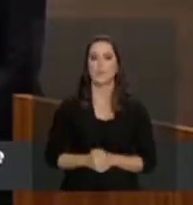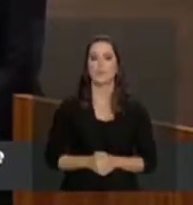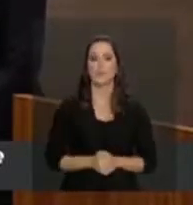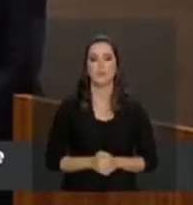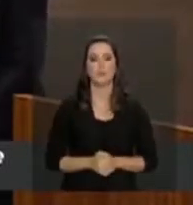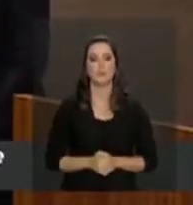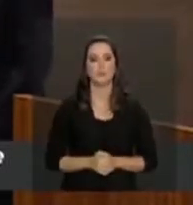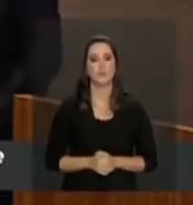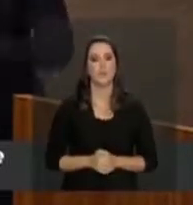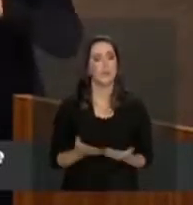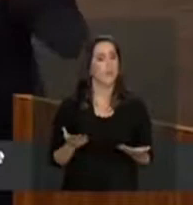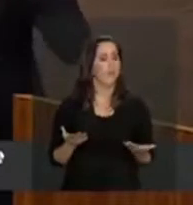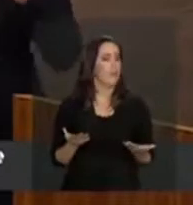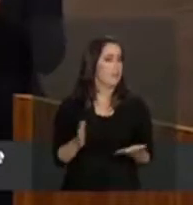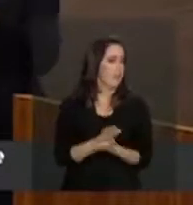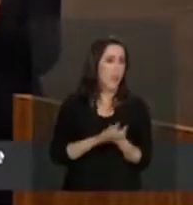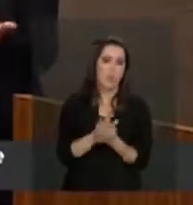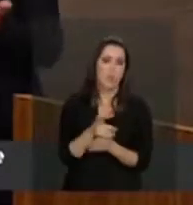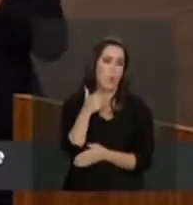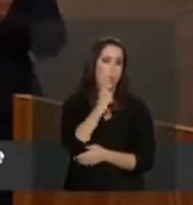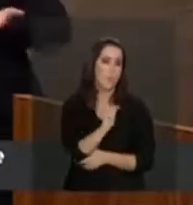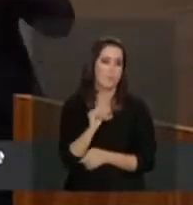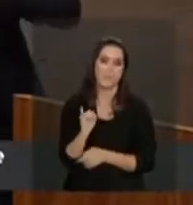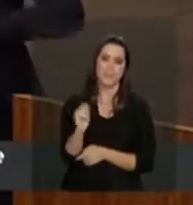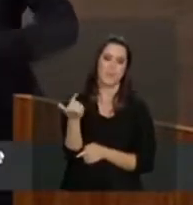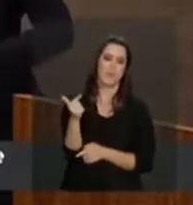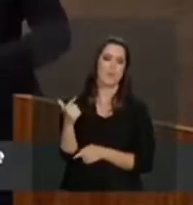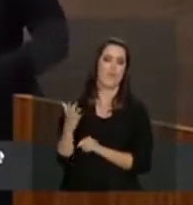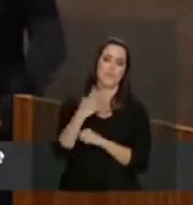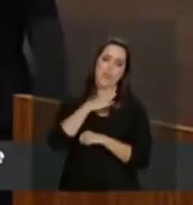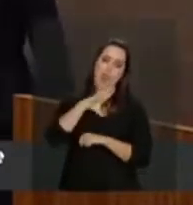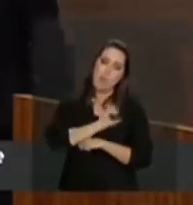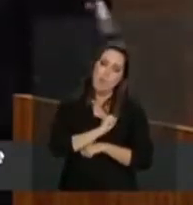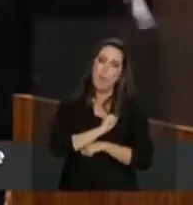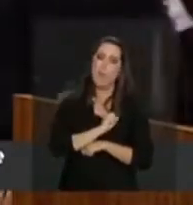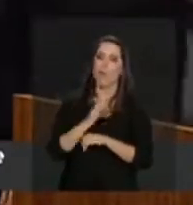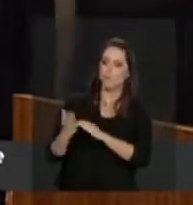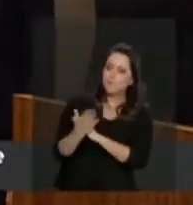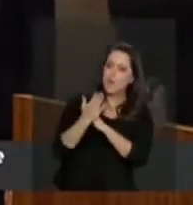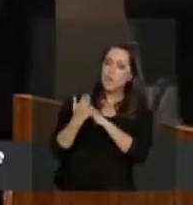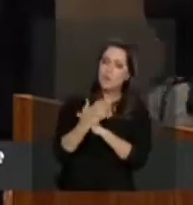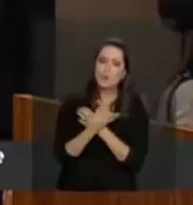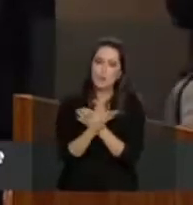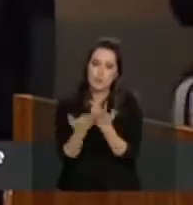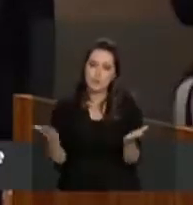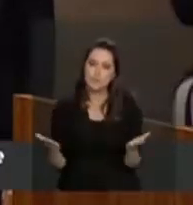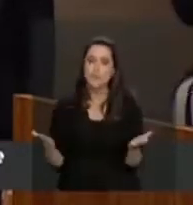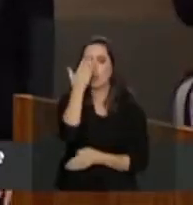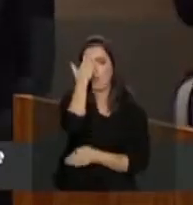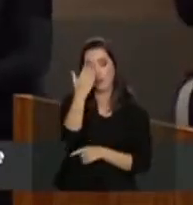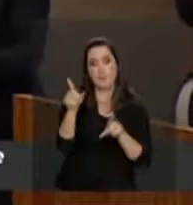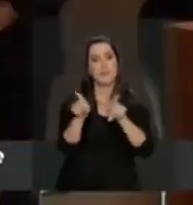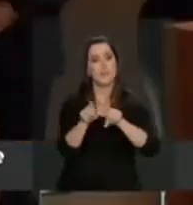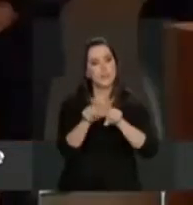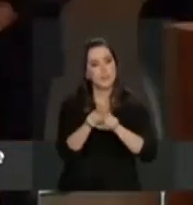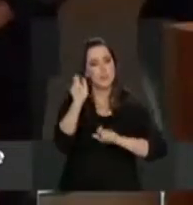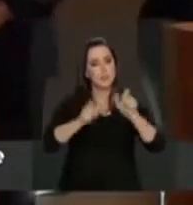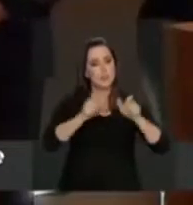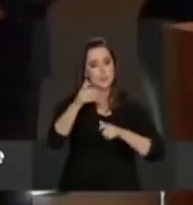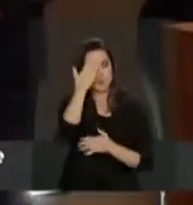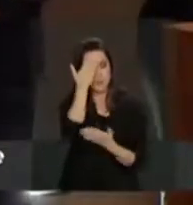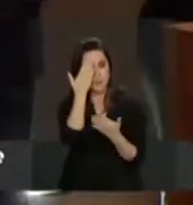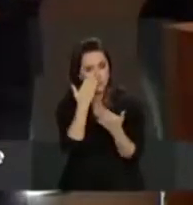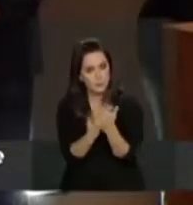Nada disso teria sido possível sem o amor e o apoio incondicional de vocês. Agradeço também a todos